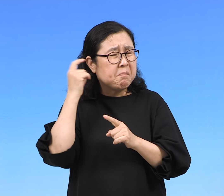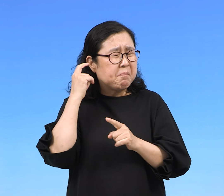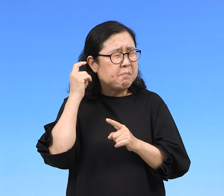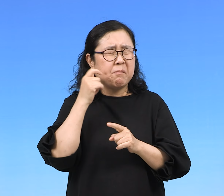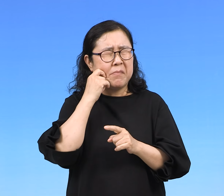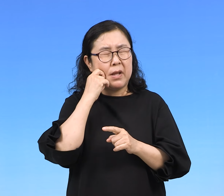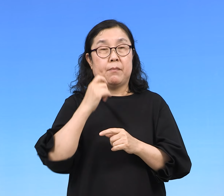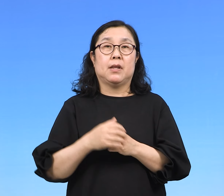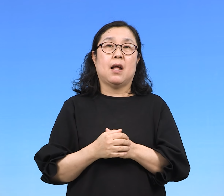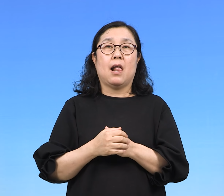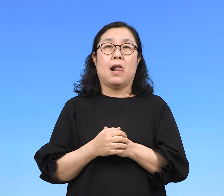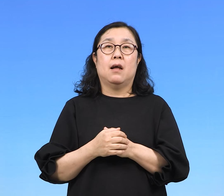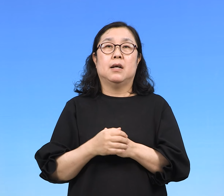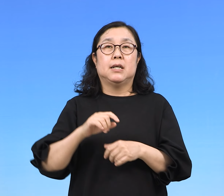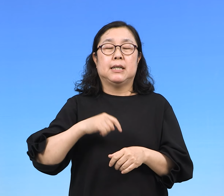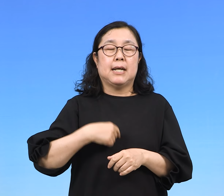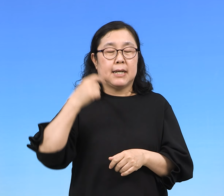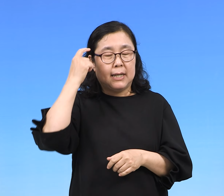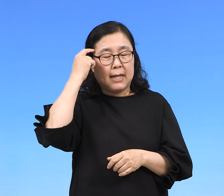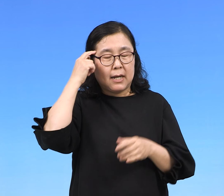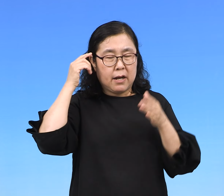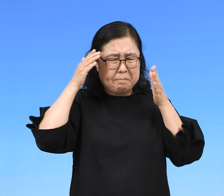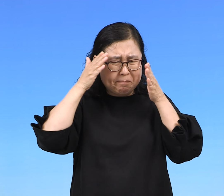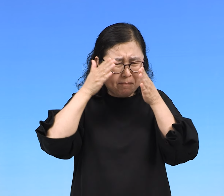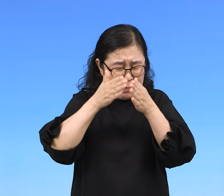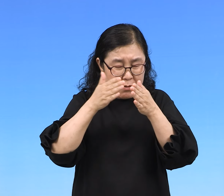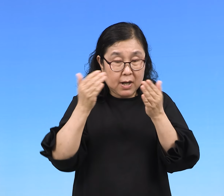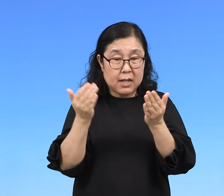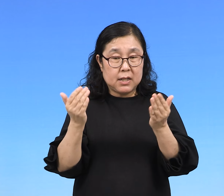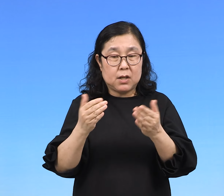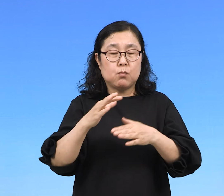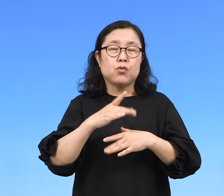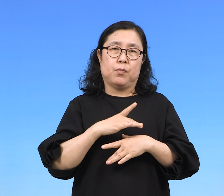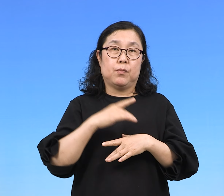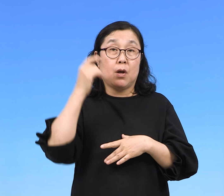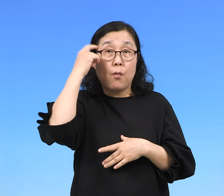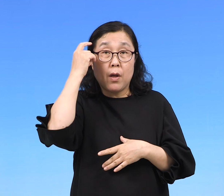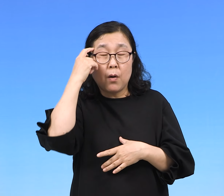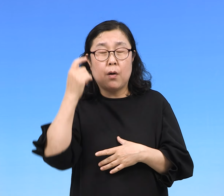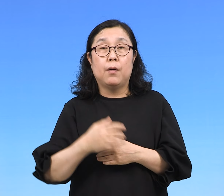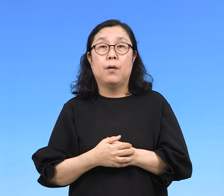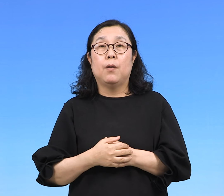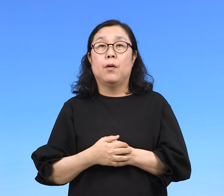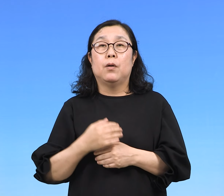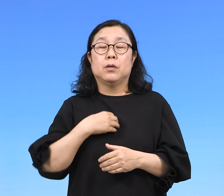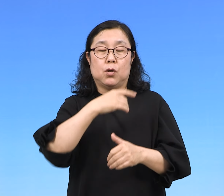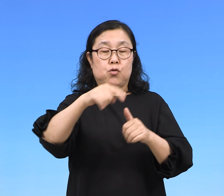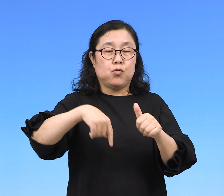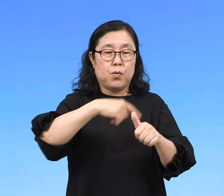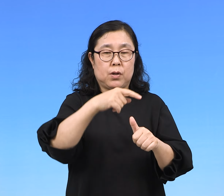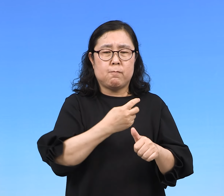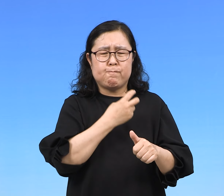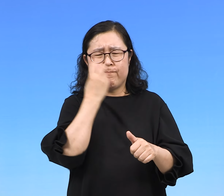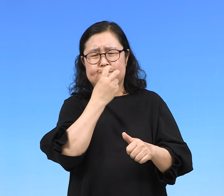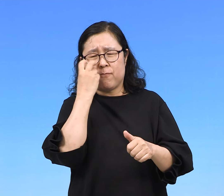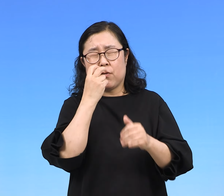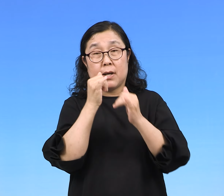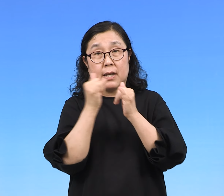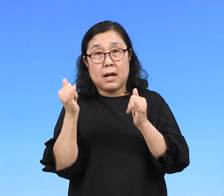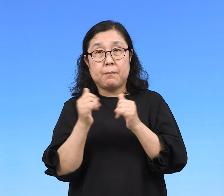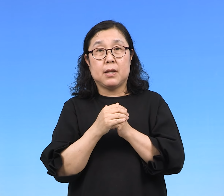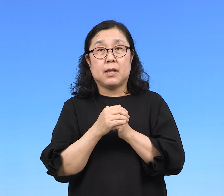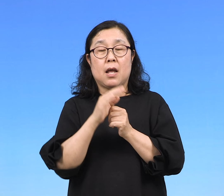여러분, 이렇게 시야가 좁고 자기 생각에 몰두하는 게 이게 왜 무서운 일인가 하면은, 제 주변에요, 막 엄청